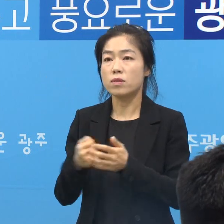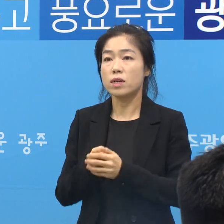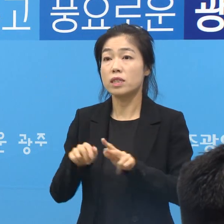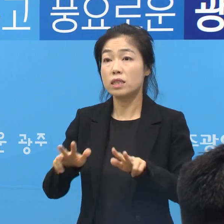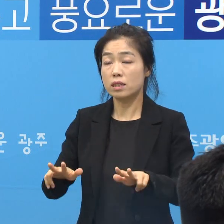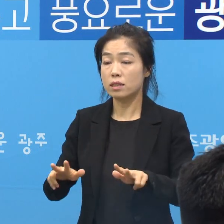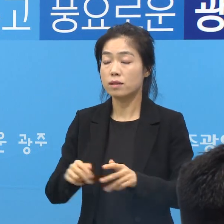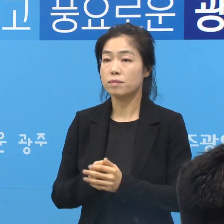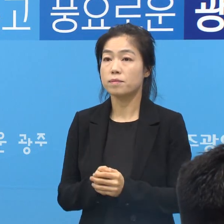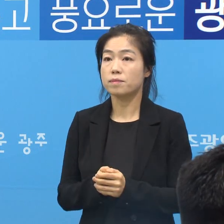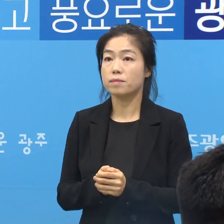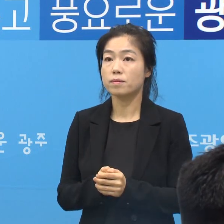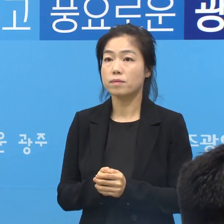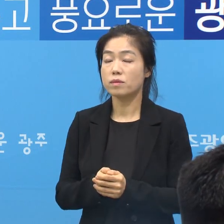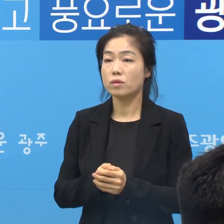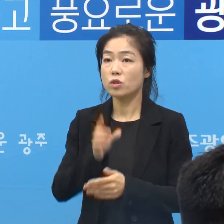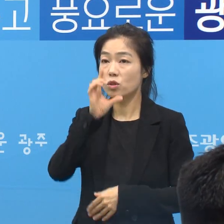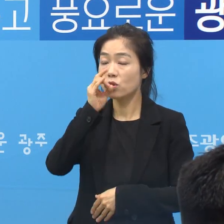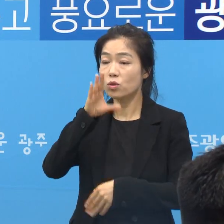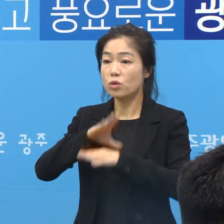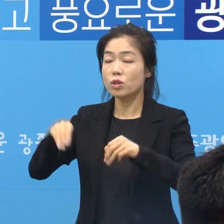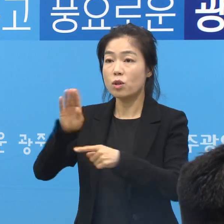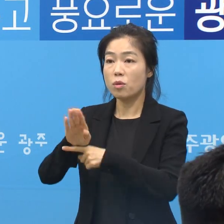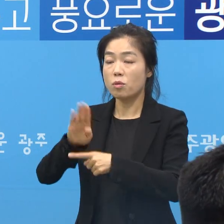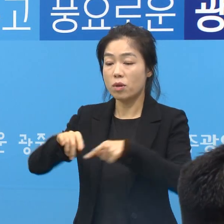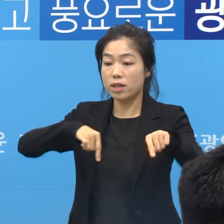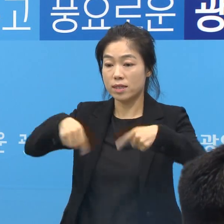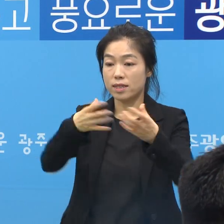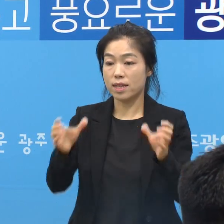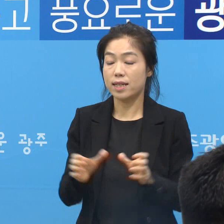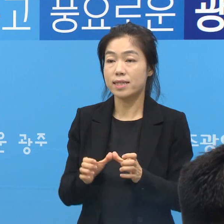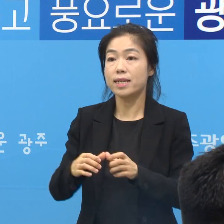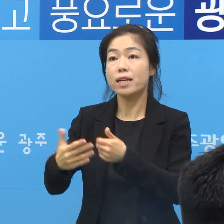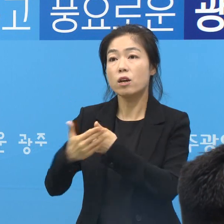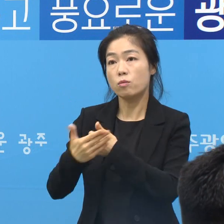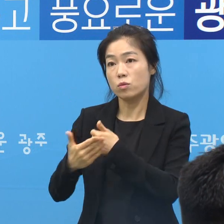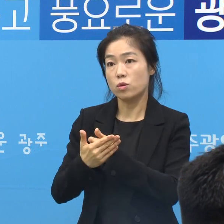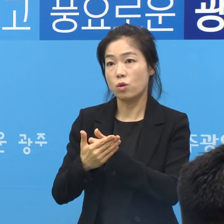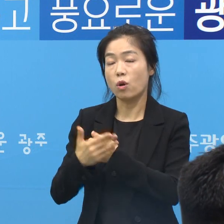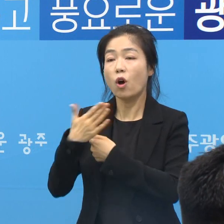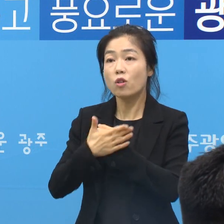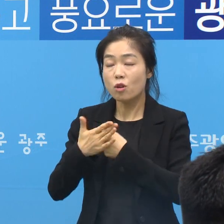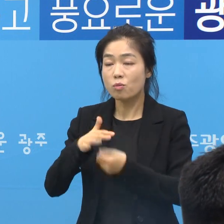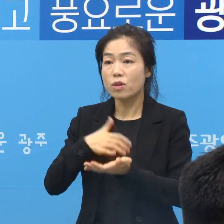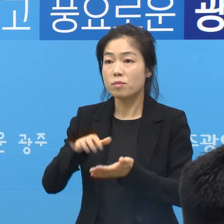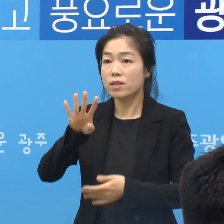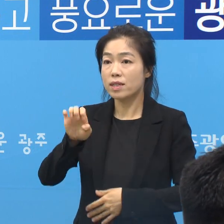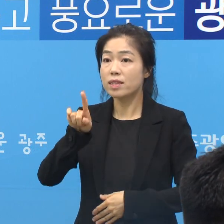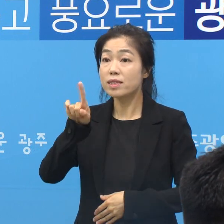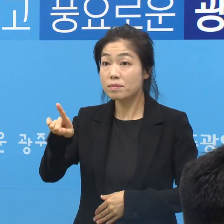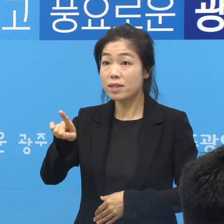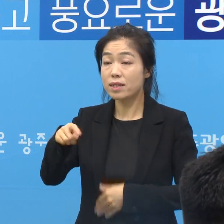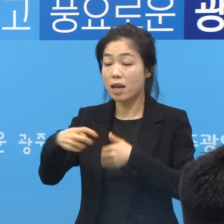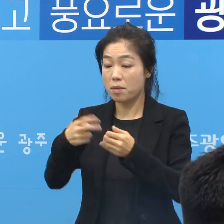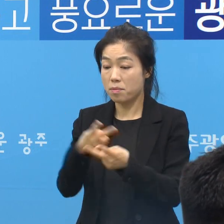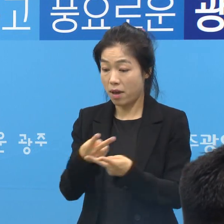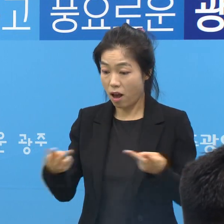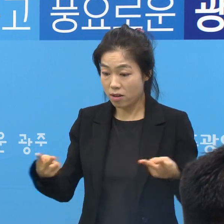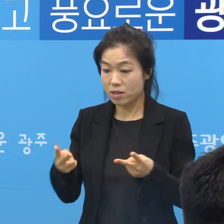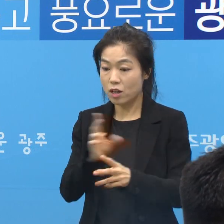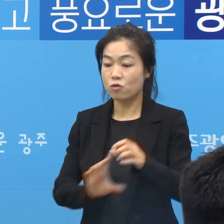그래서 지금 중대본과 지자체 협조로 41개 병상이